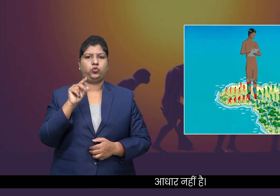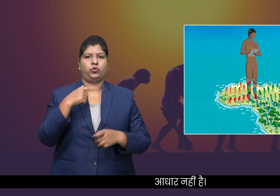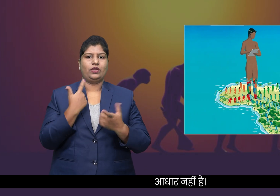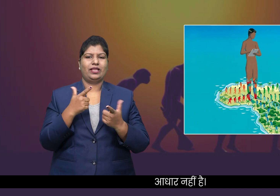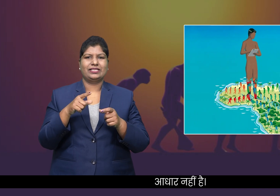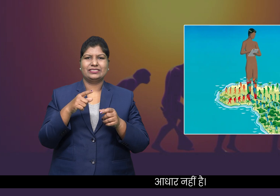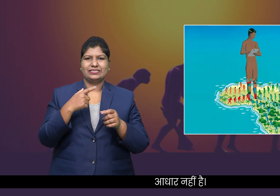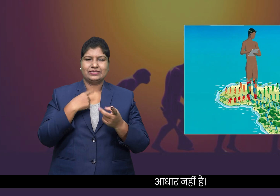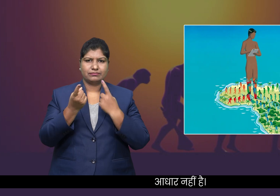है।